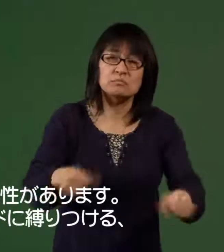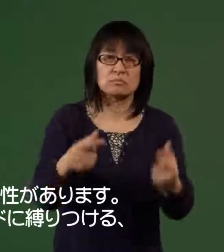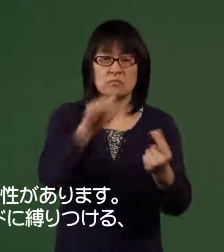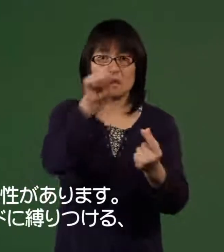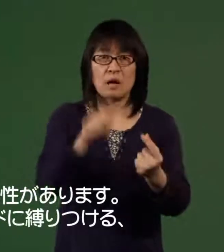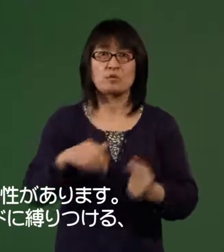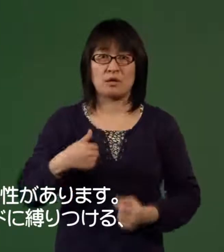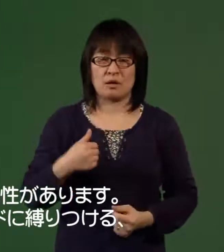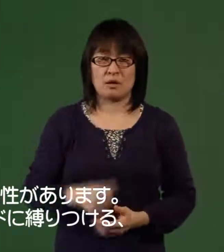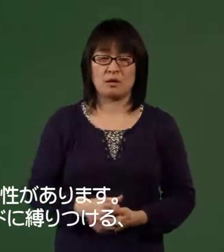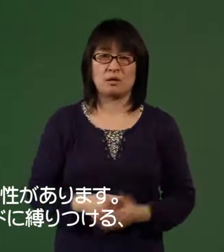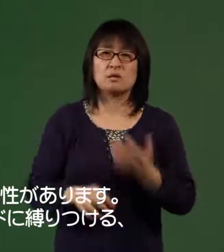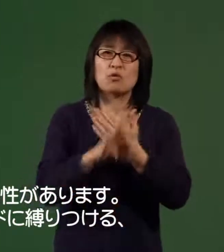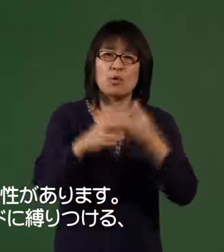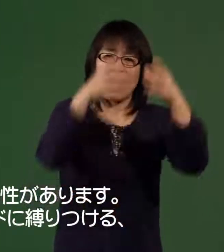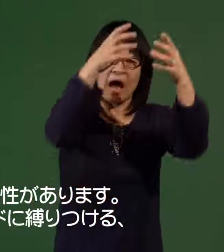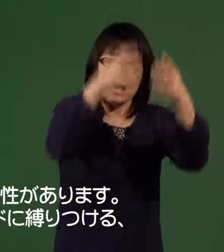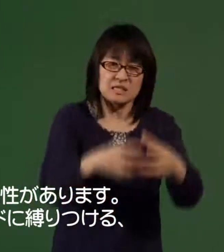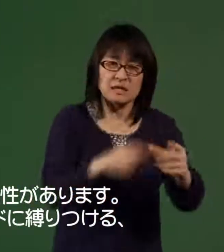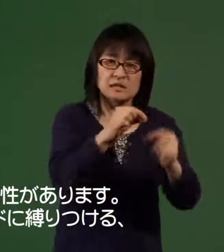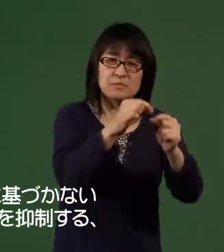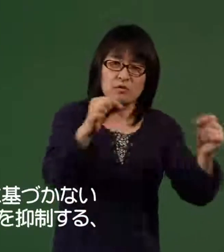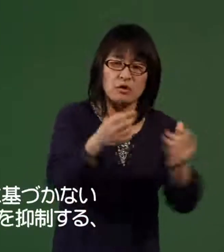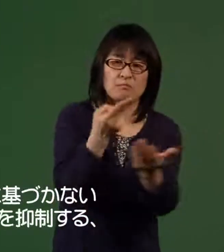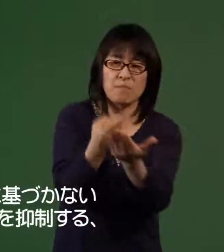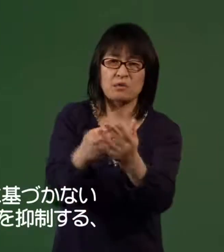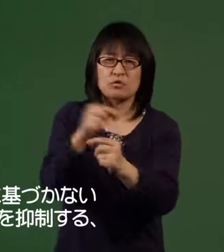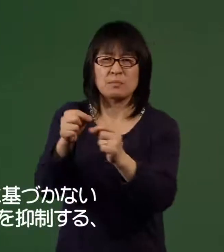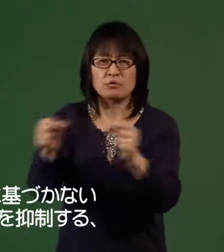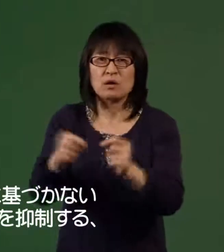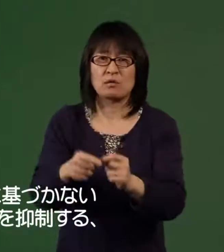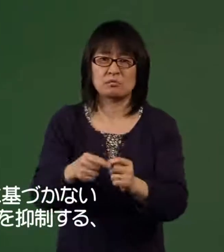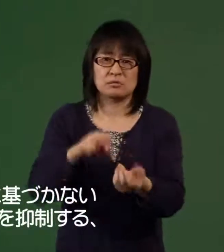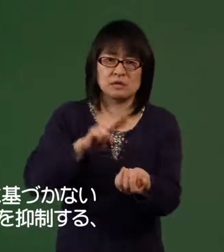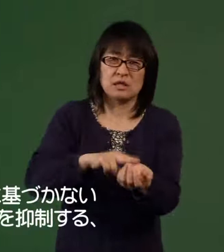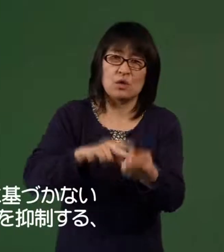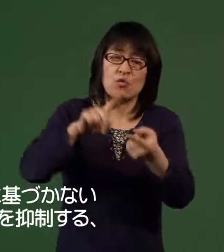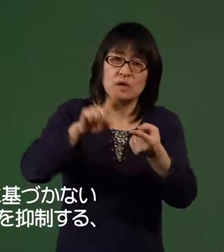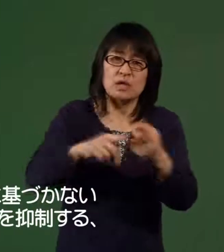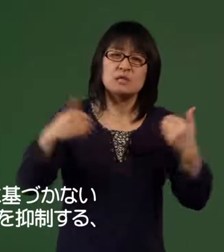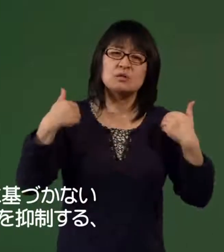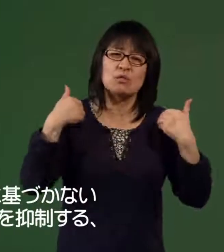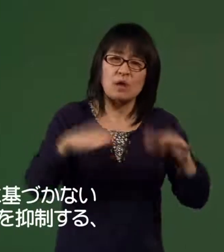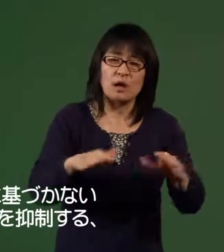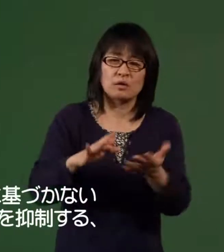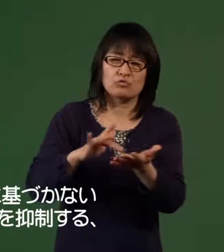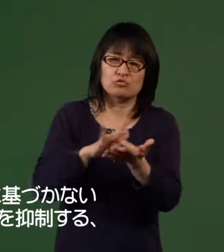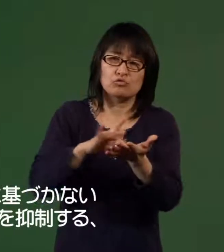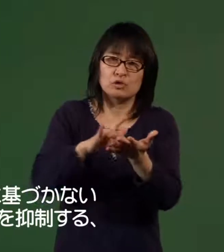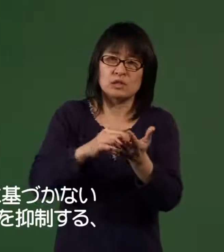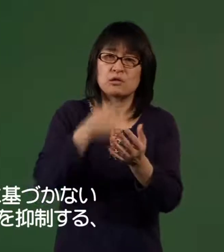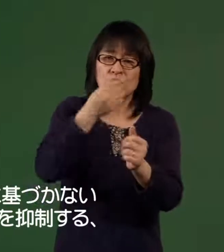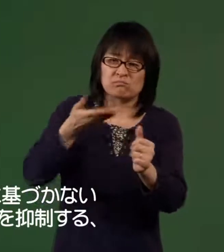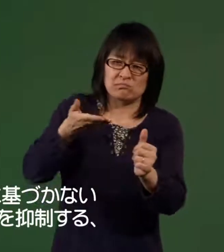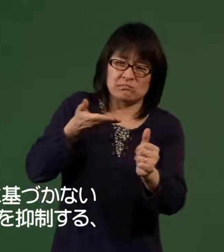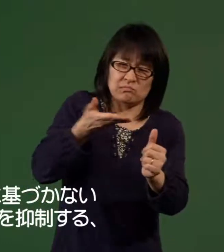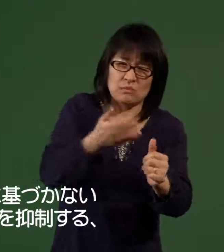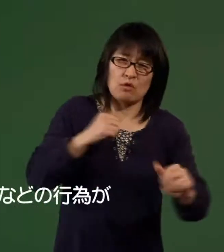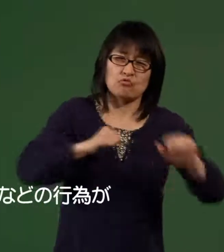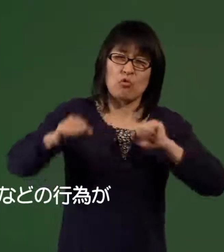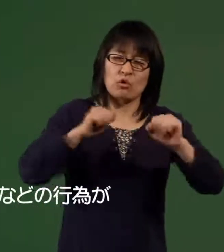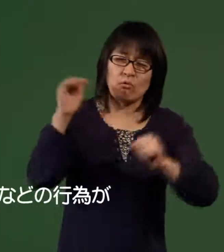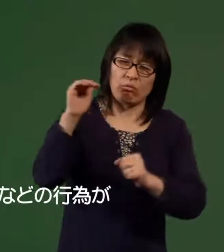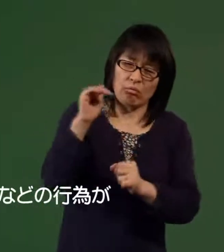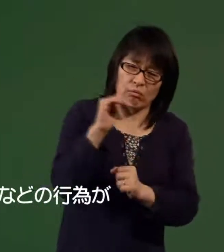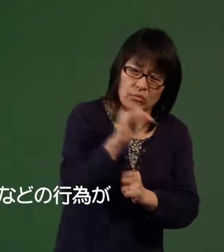例えば柱やベッドに縛り付ける医療的な必要に基づかない投薬によって動きを抑制する